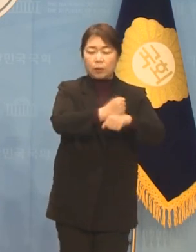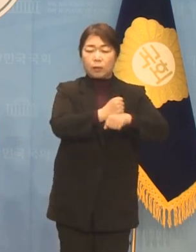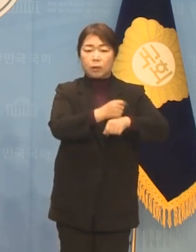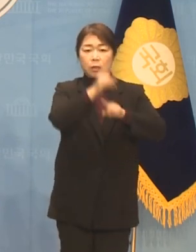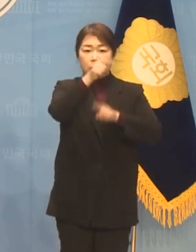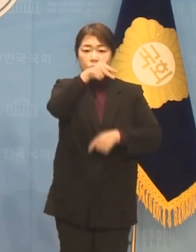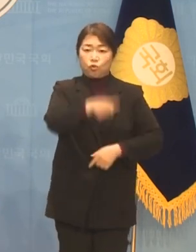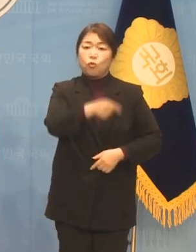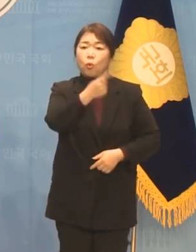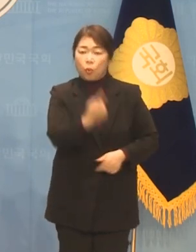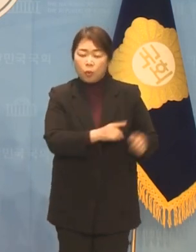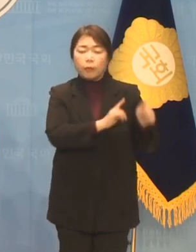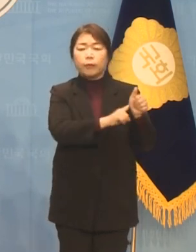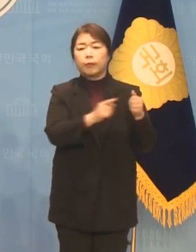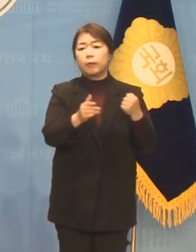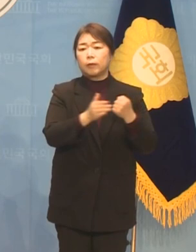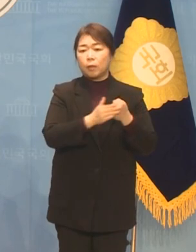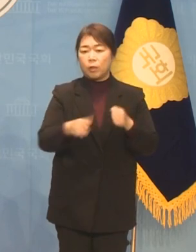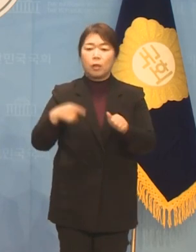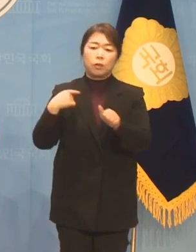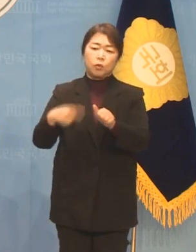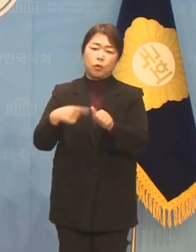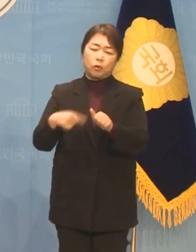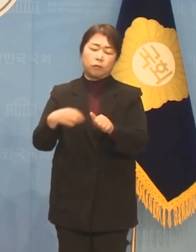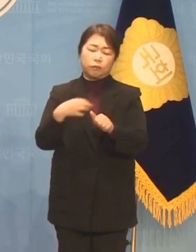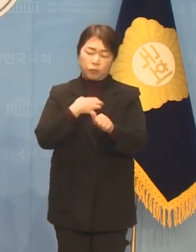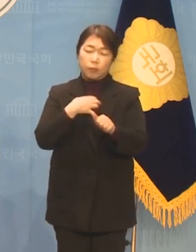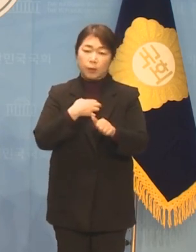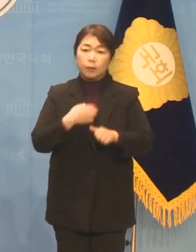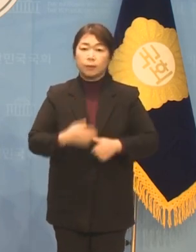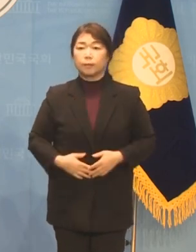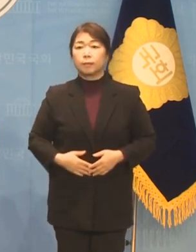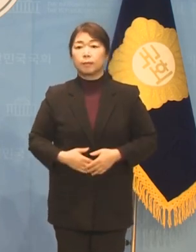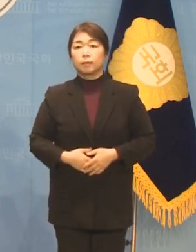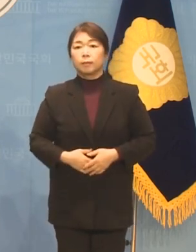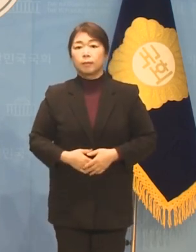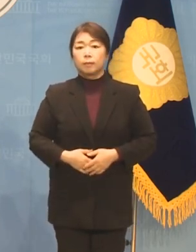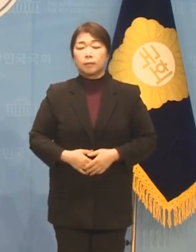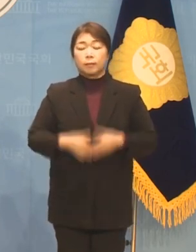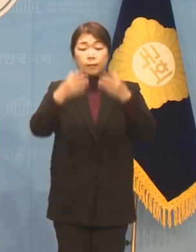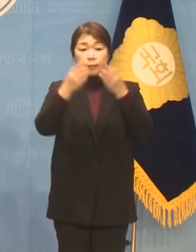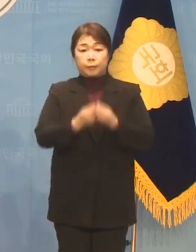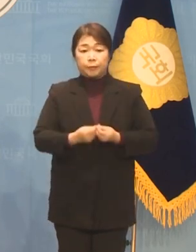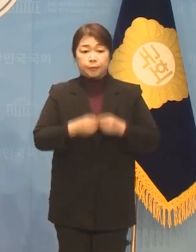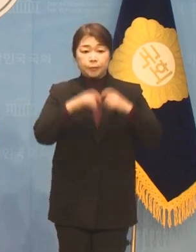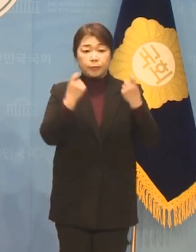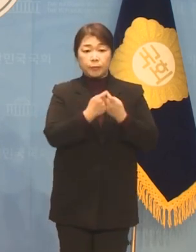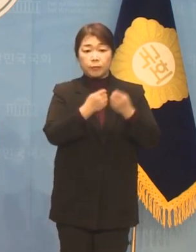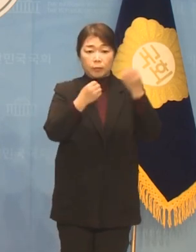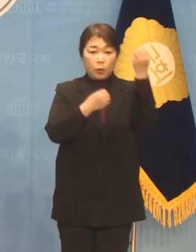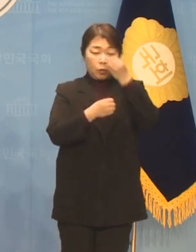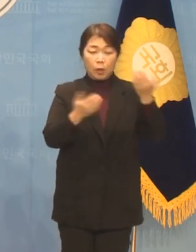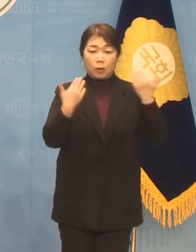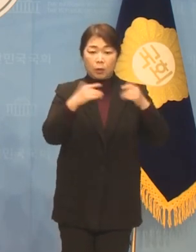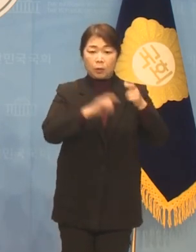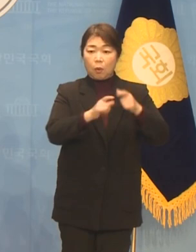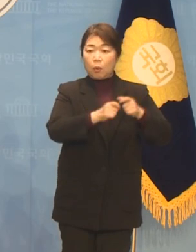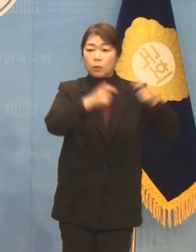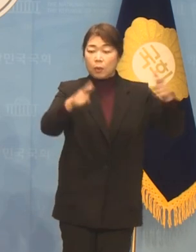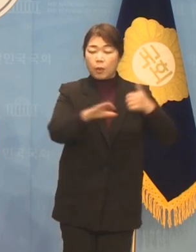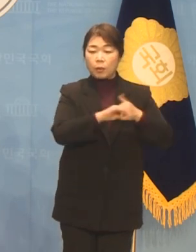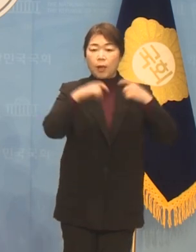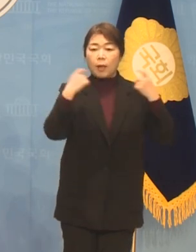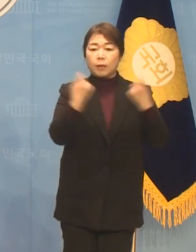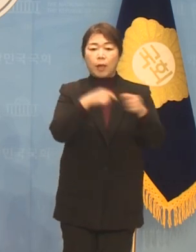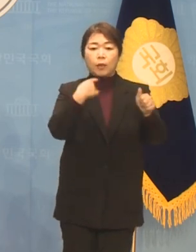때문에 우리 교육은 더욱 위태로워지고 있습니다. 단적인 예가 자사고가 확대되면 사교육비가